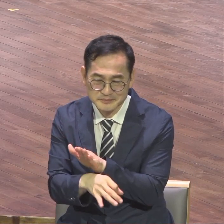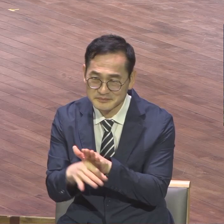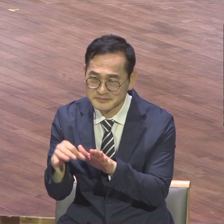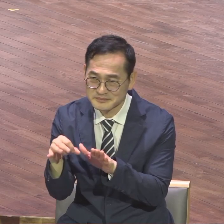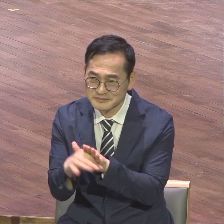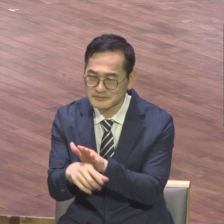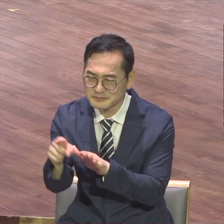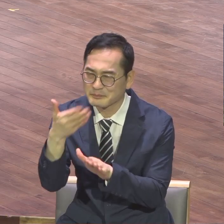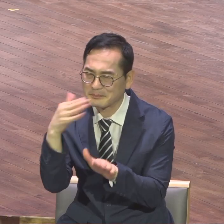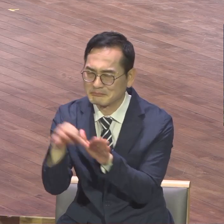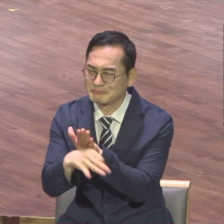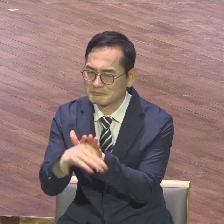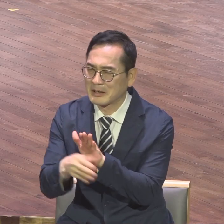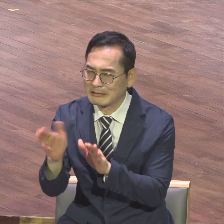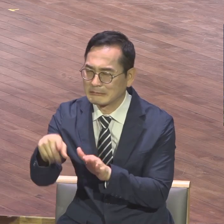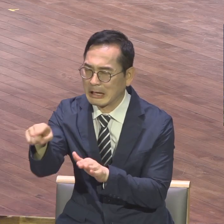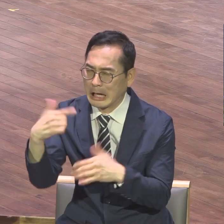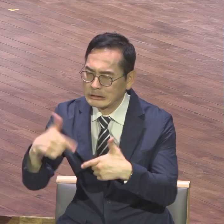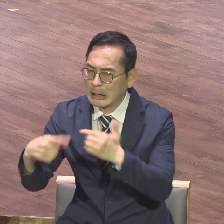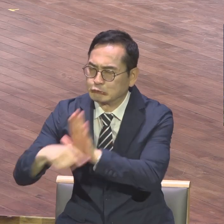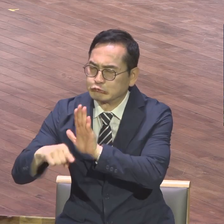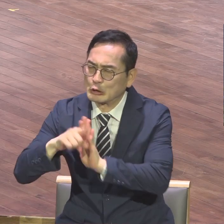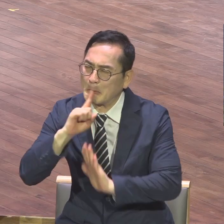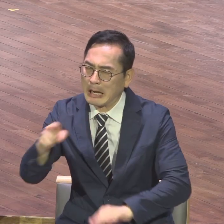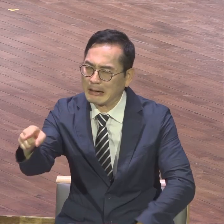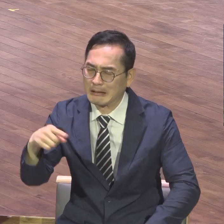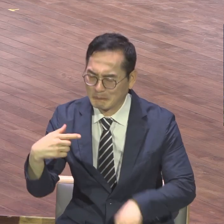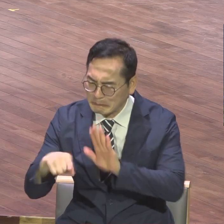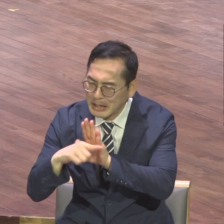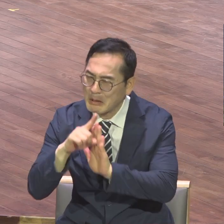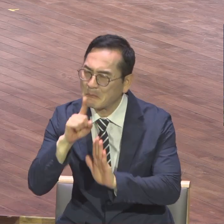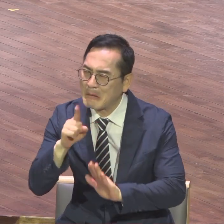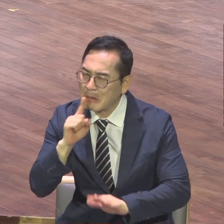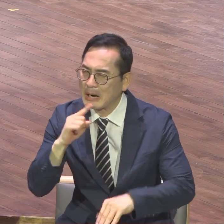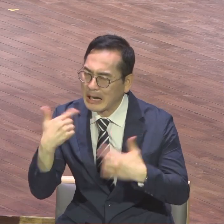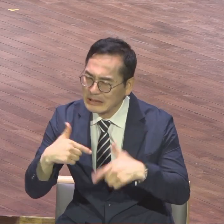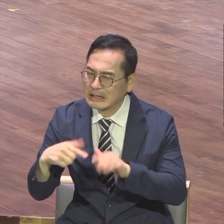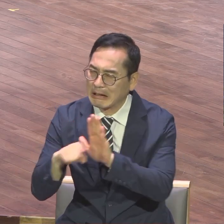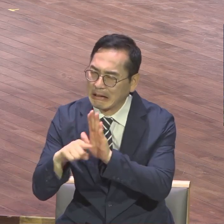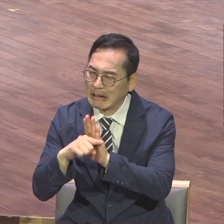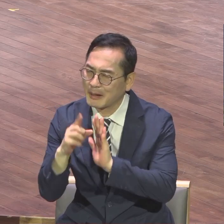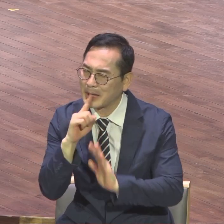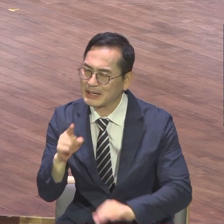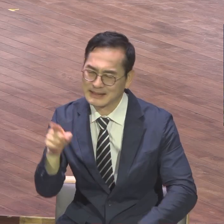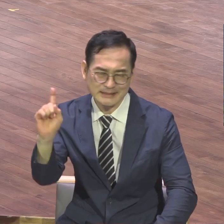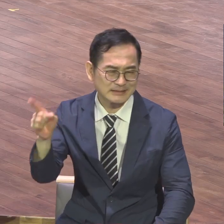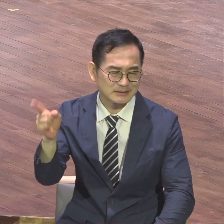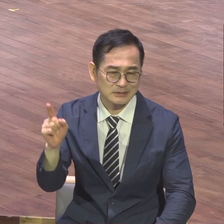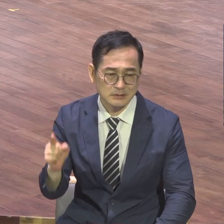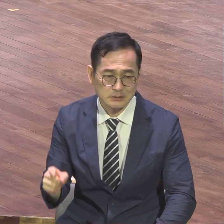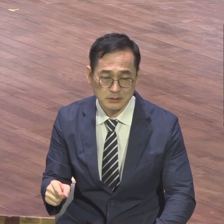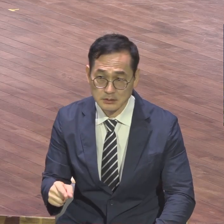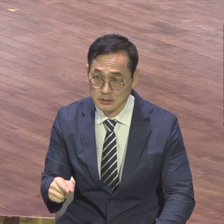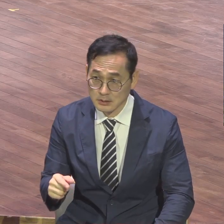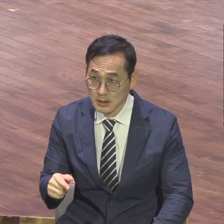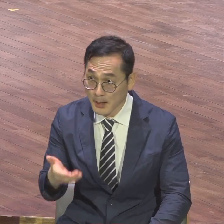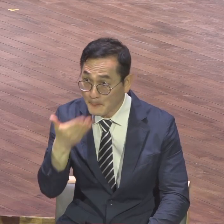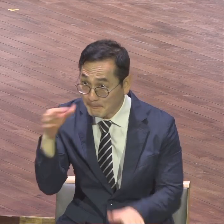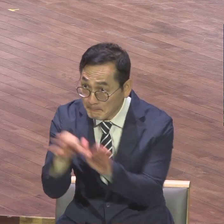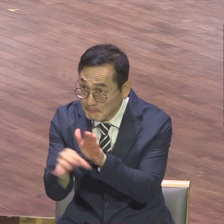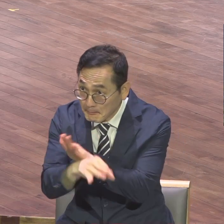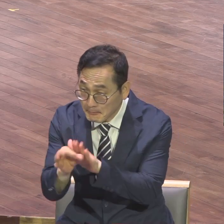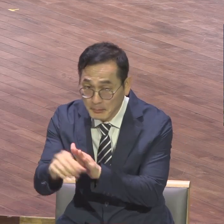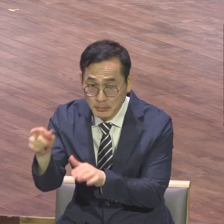아니에요. 그렇잖아요. 여러분이요 하나님 하늘에서 매이면 땅에서 매이면 하늘에 매이고 땅에서 풀면 하늘에 풀려.